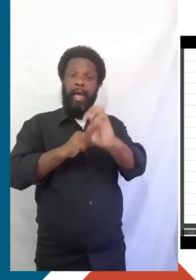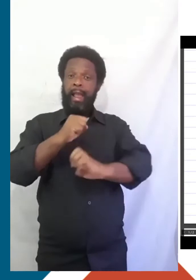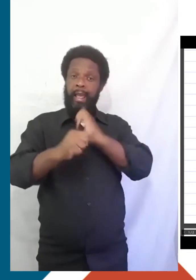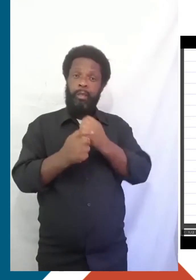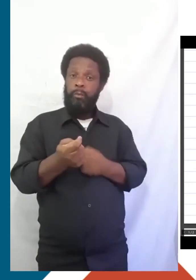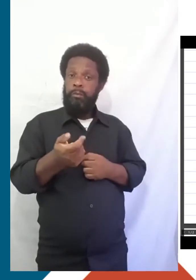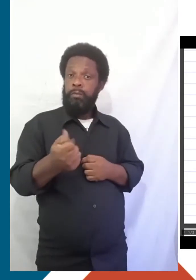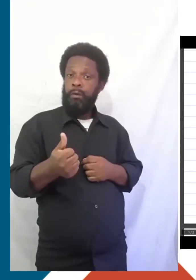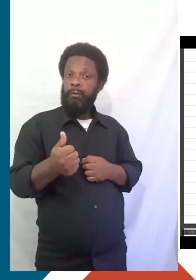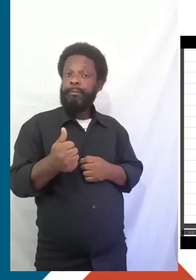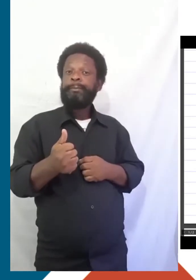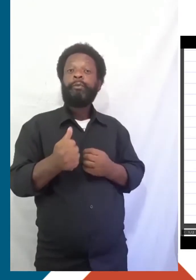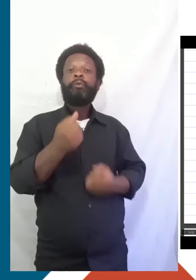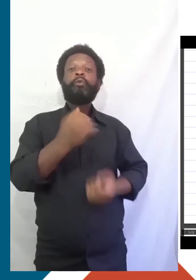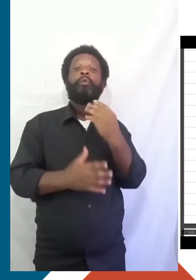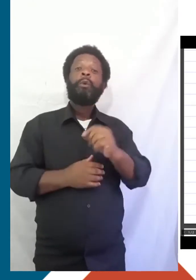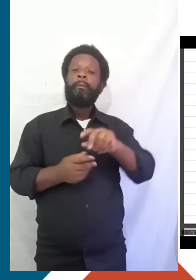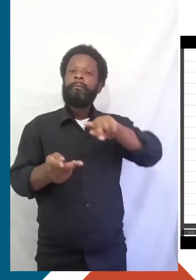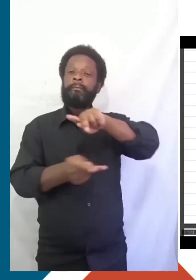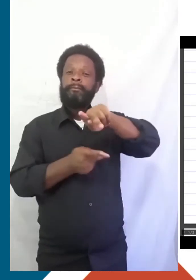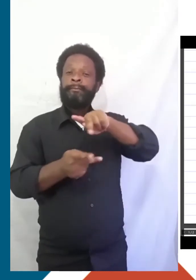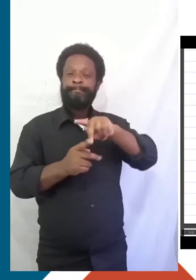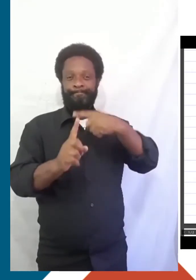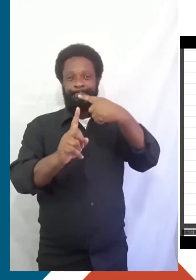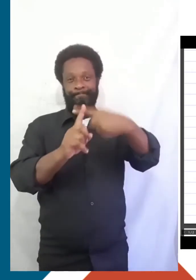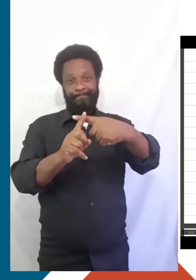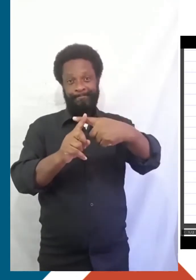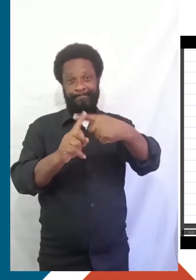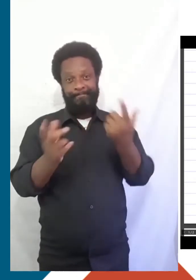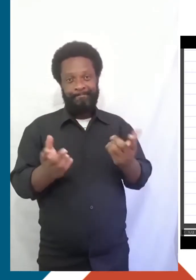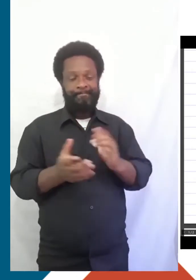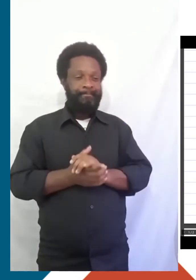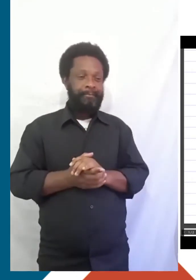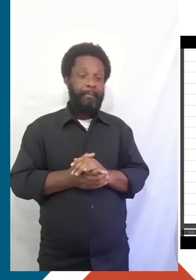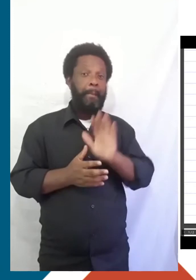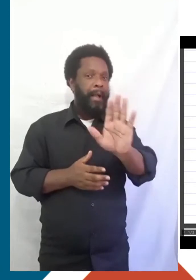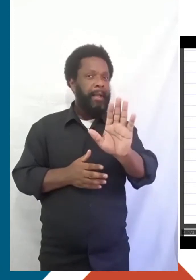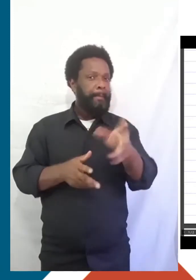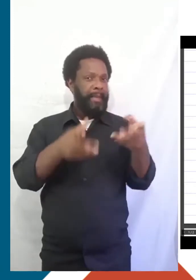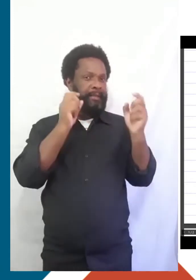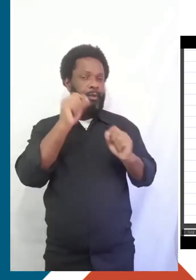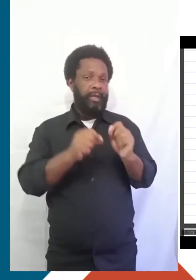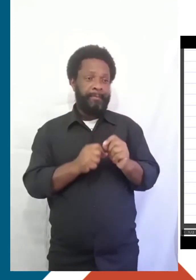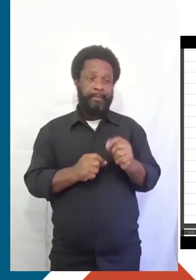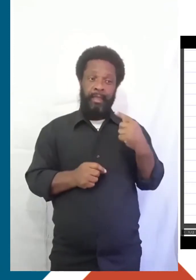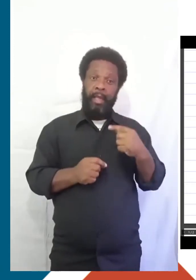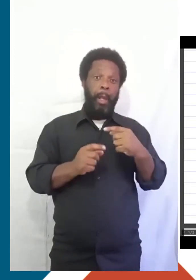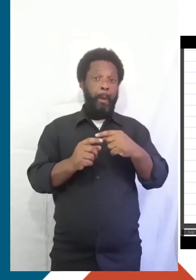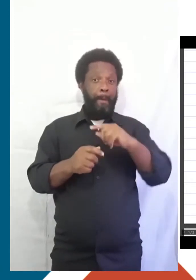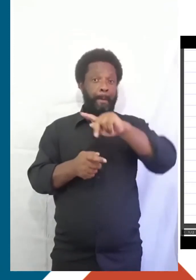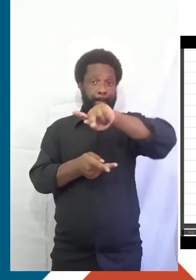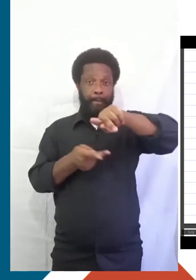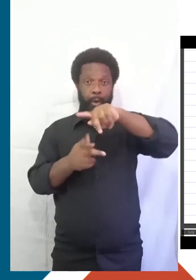uma baixa concentração de elétrons, é formado um polo positivo. Só que